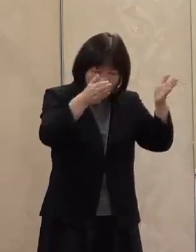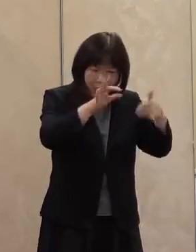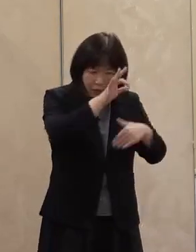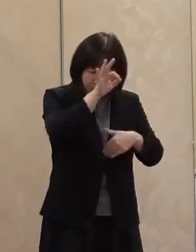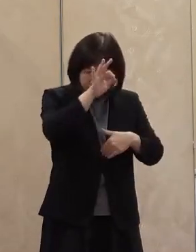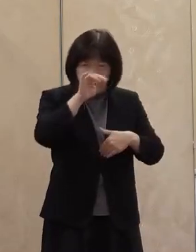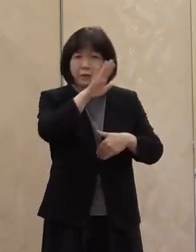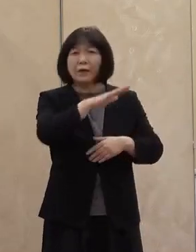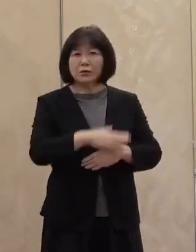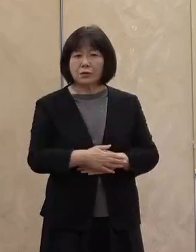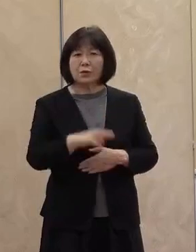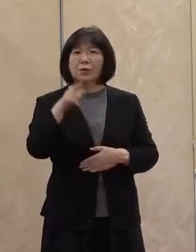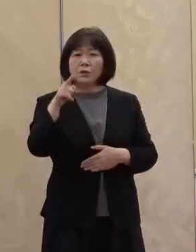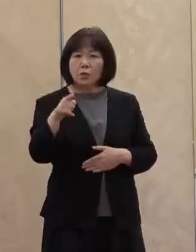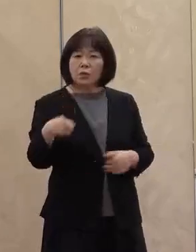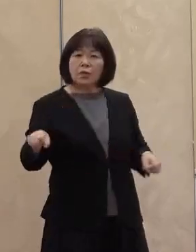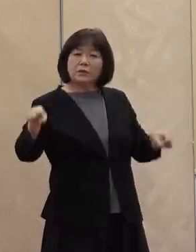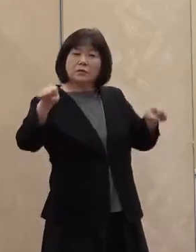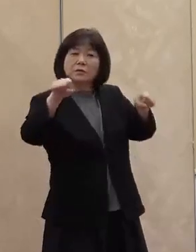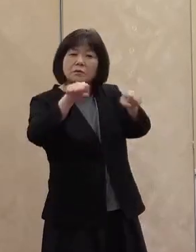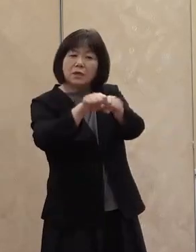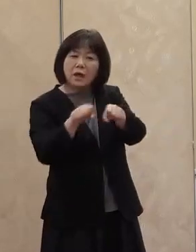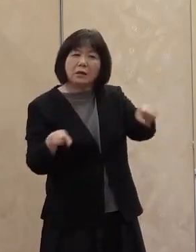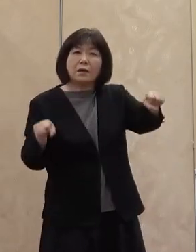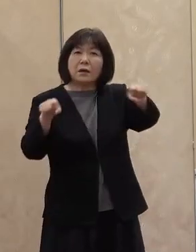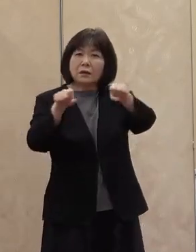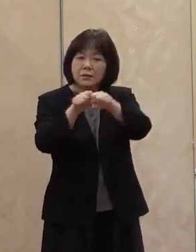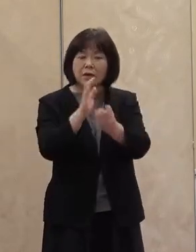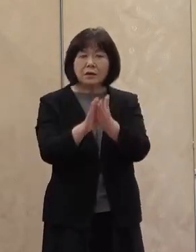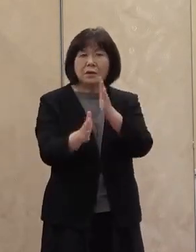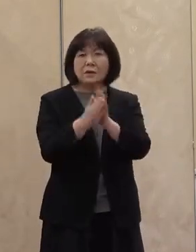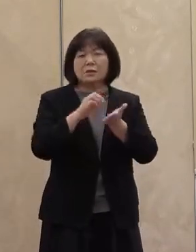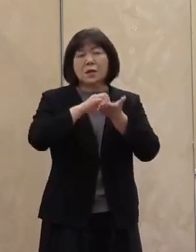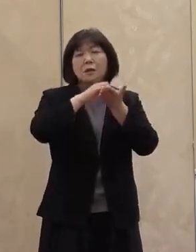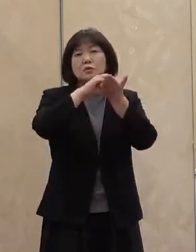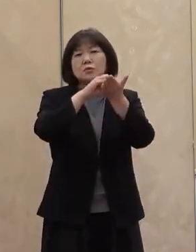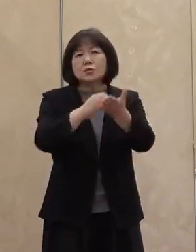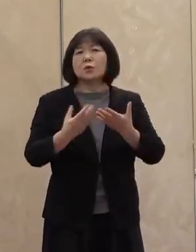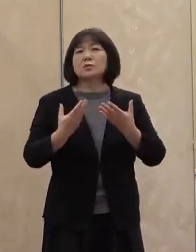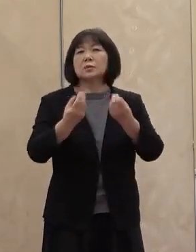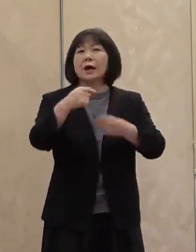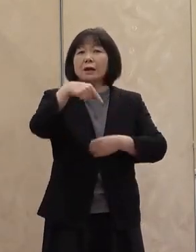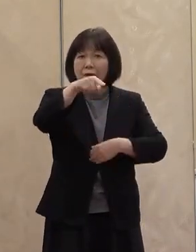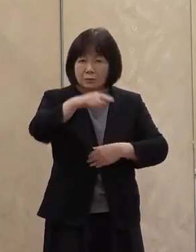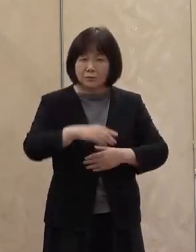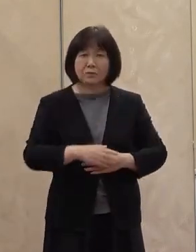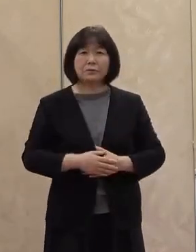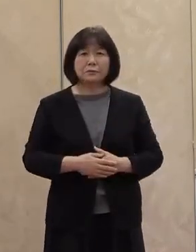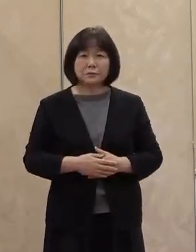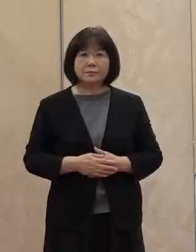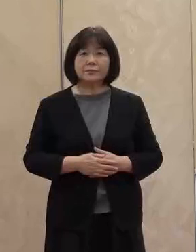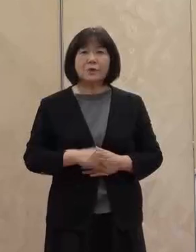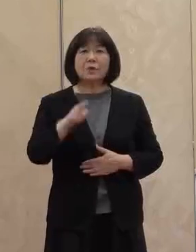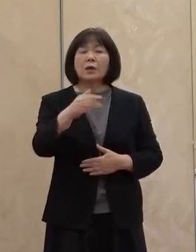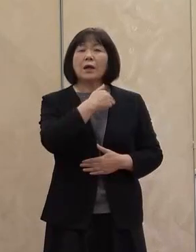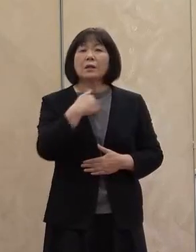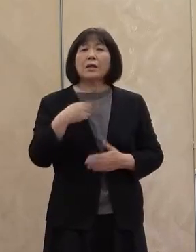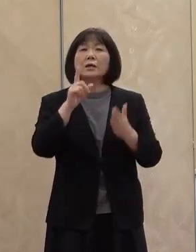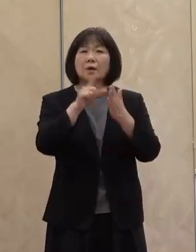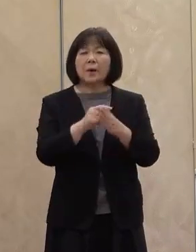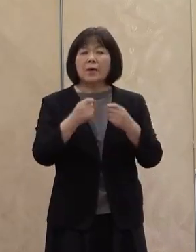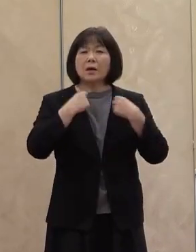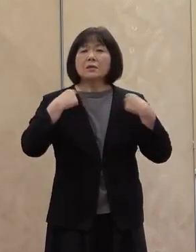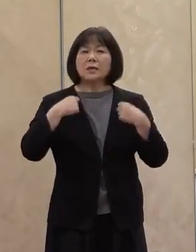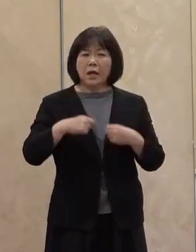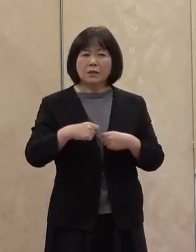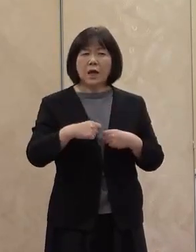そしてそこでマッチングしてあのどんどんあの再就職を促していく。でこれができた場合には、正社員の雇用をしてい